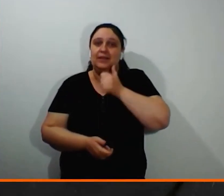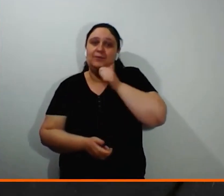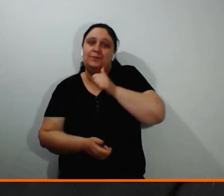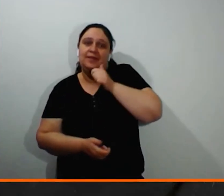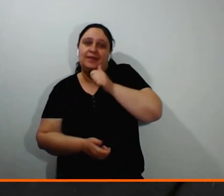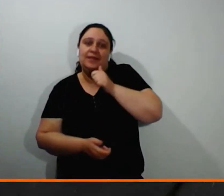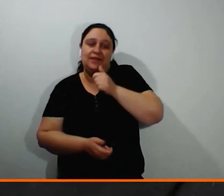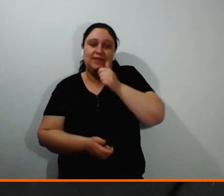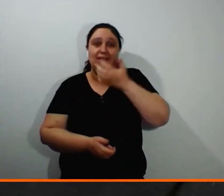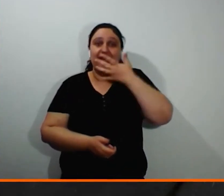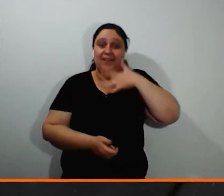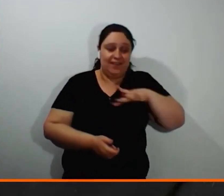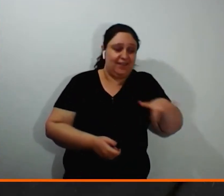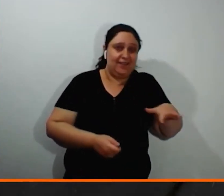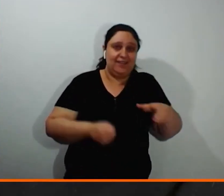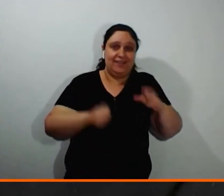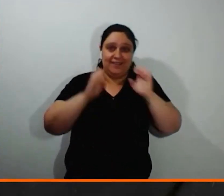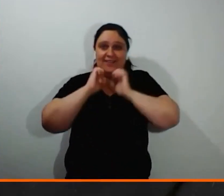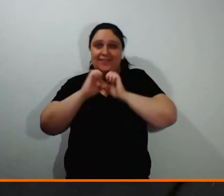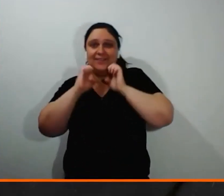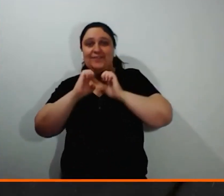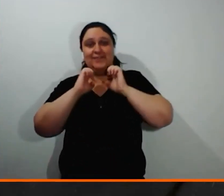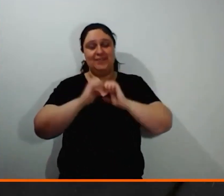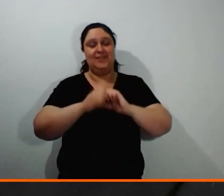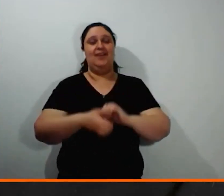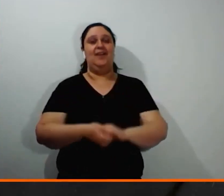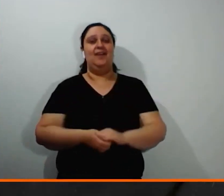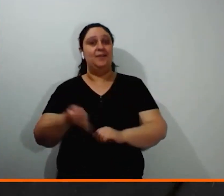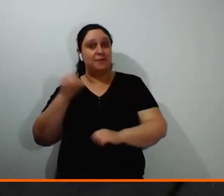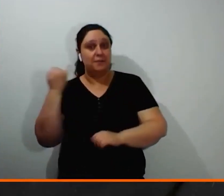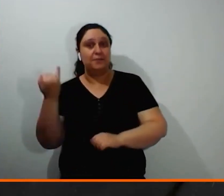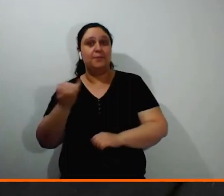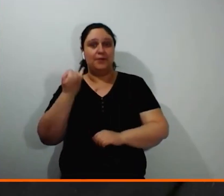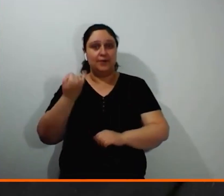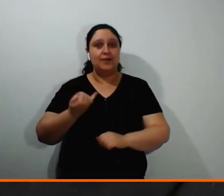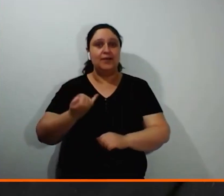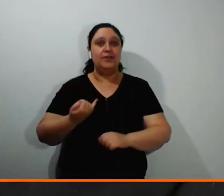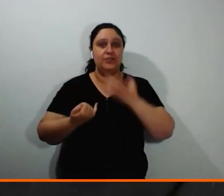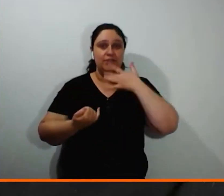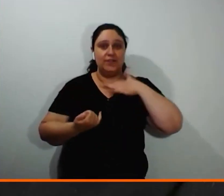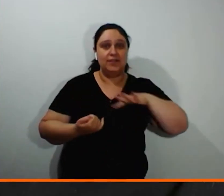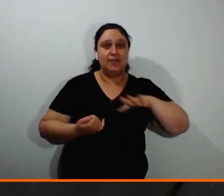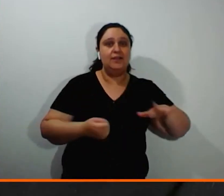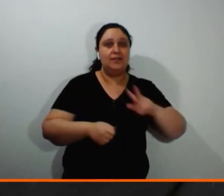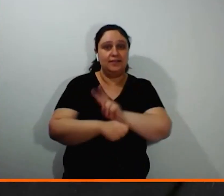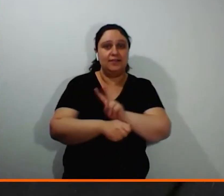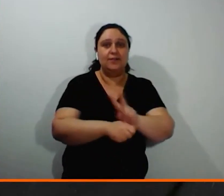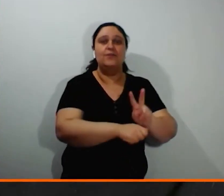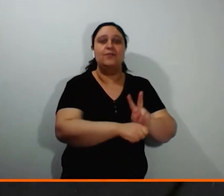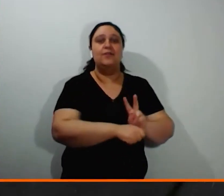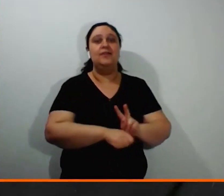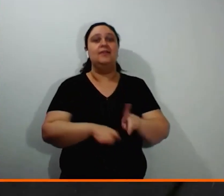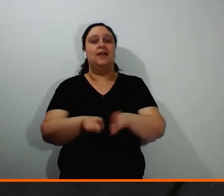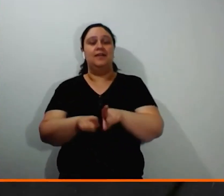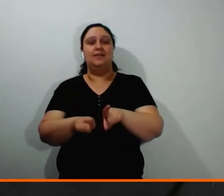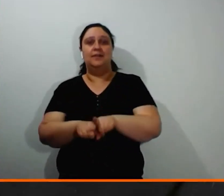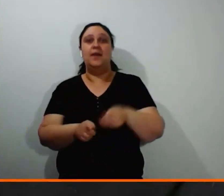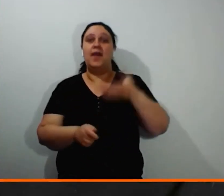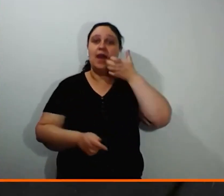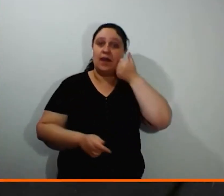Jesus, então, reforçar serviço de criança nas igrejas, reforçar serviço de adolescente nas